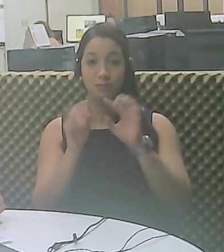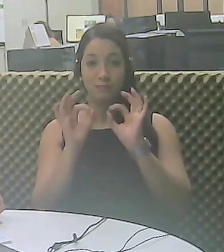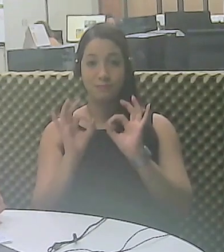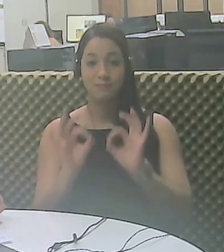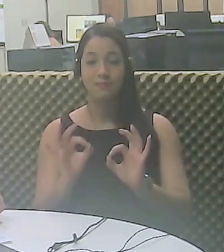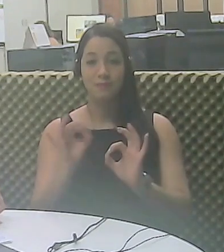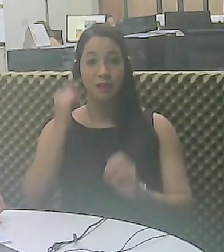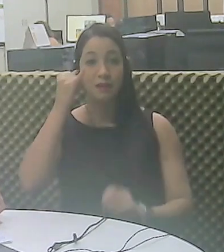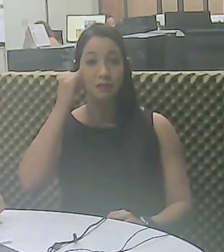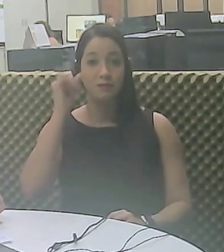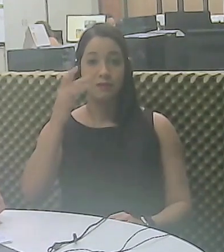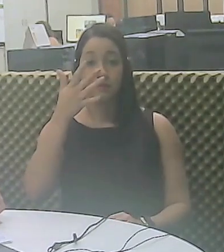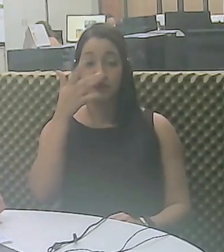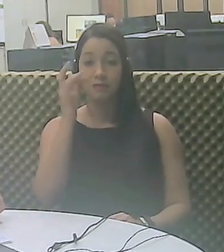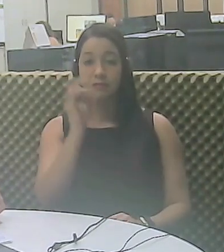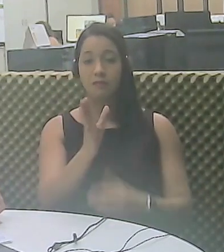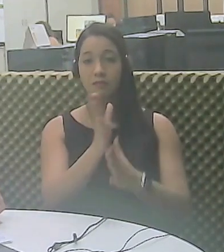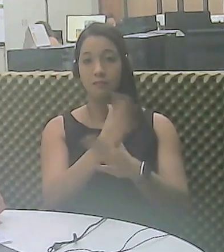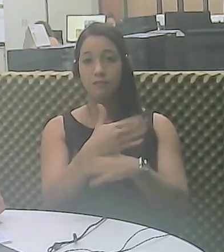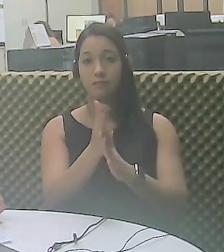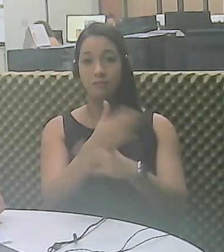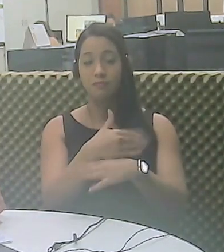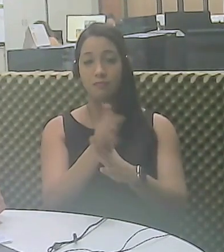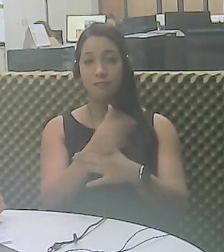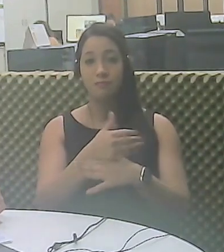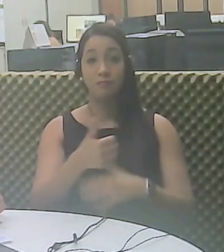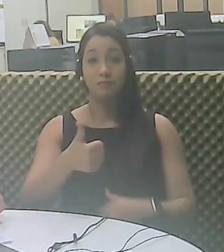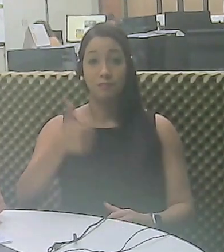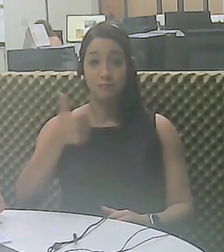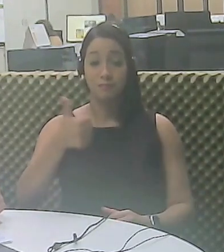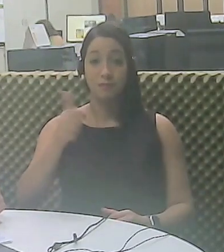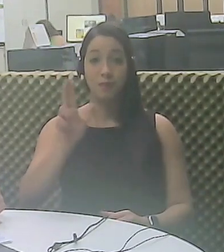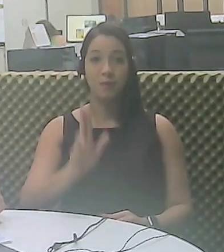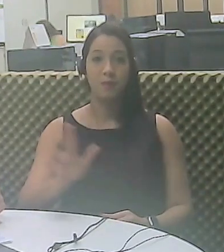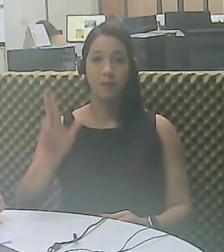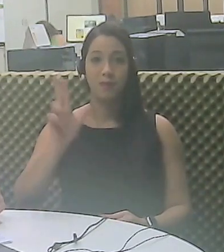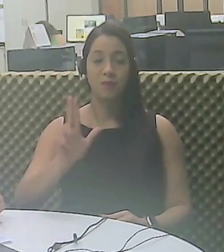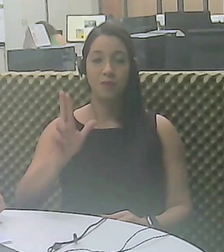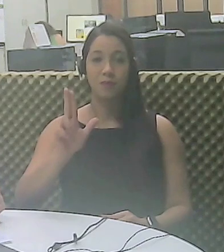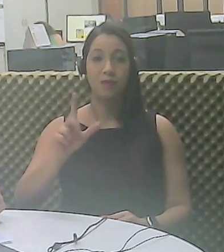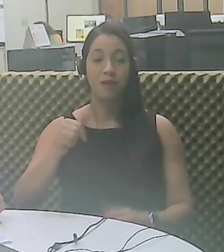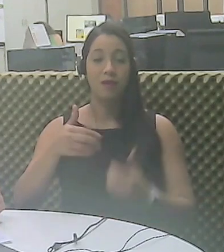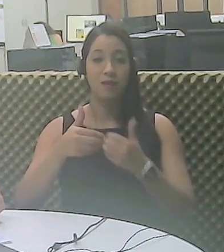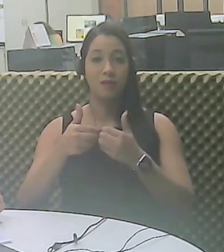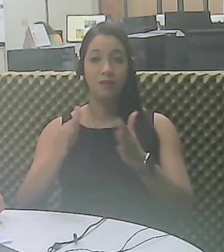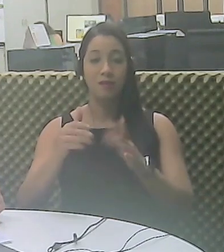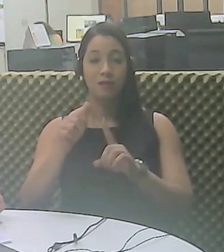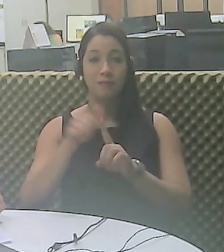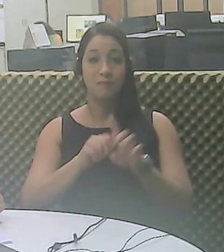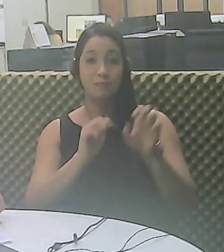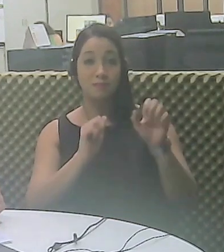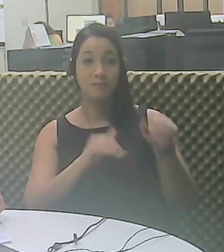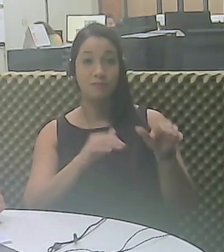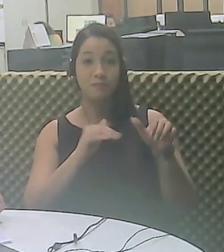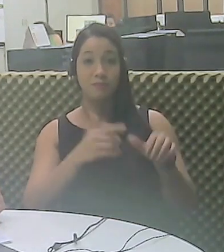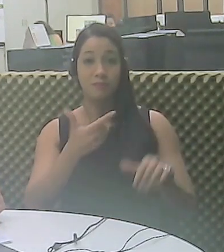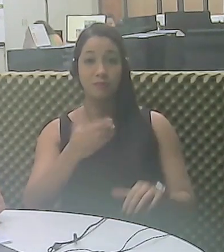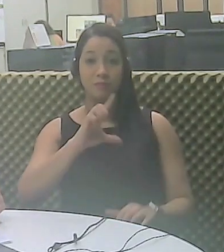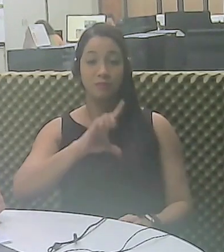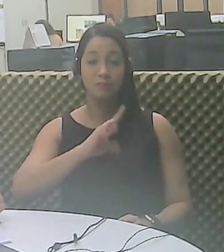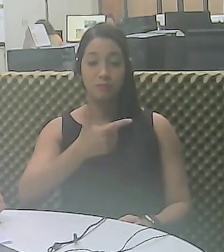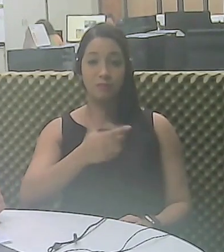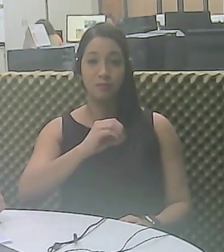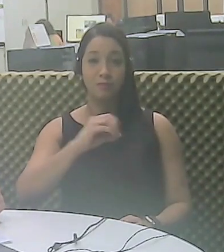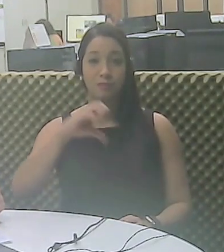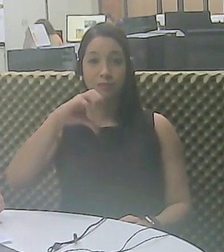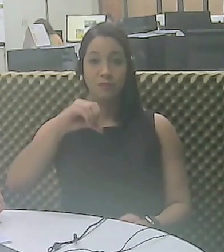eles, evitando descartes irregulares. O primeiro ecoponto de Uberlândia da cidade foi inaugurado em setembro de 2009, no